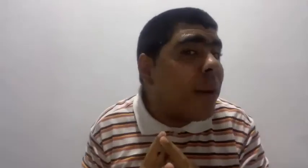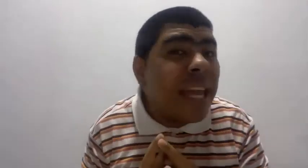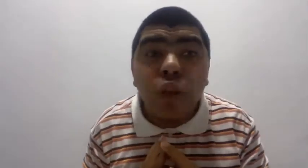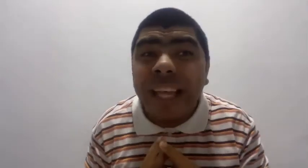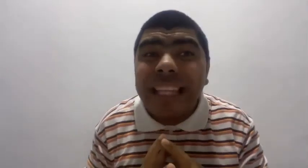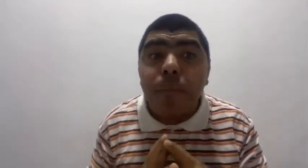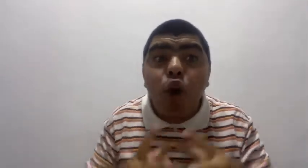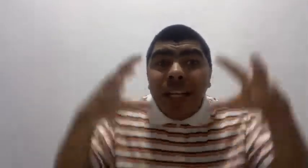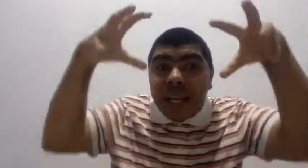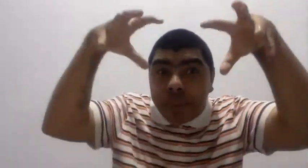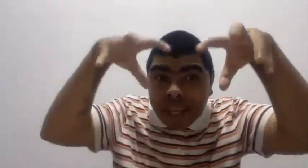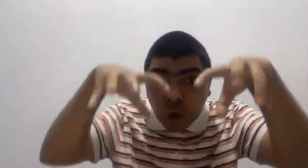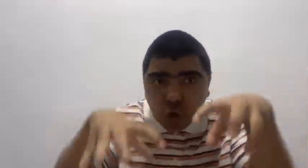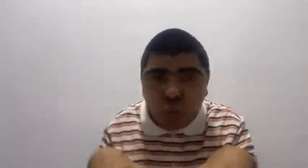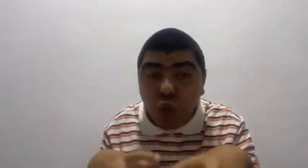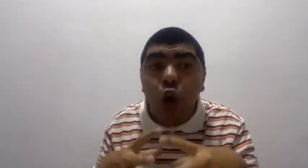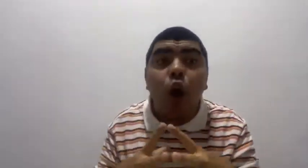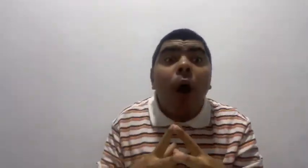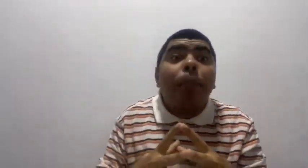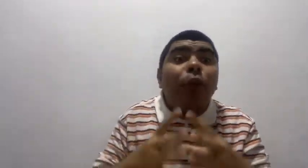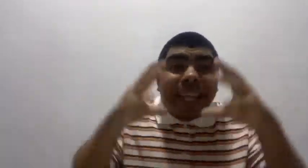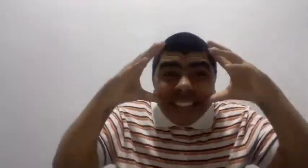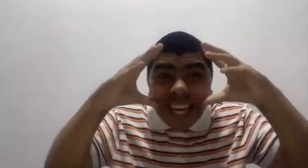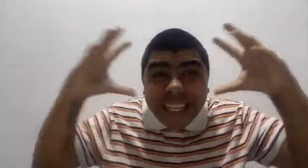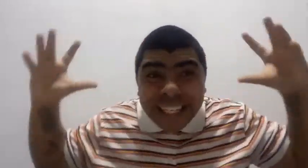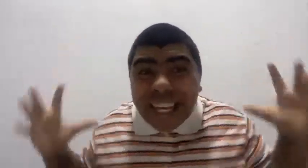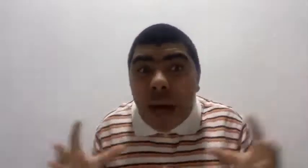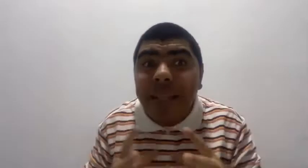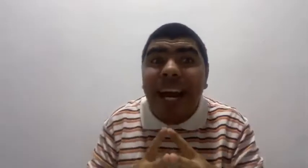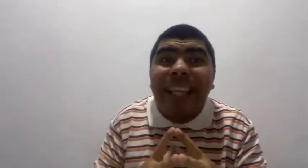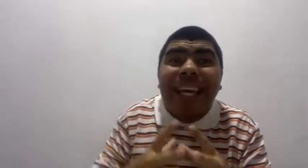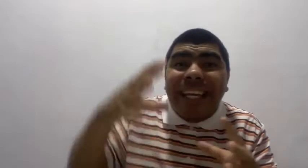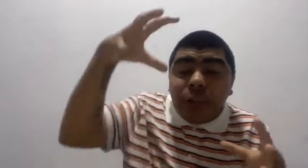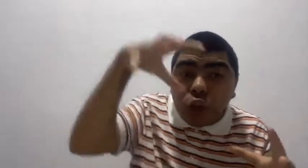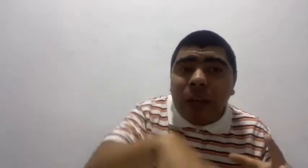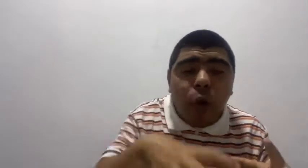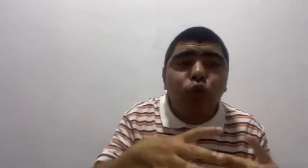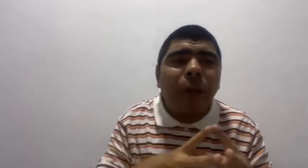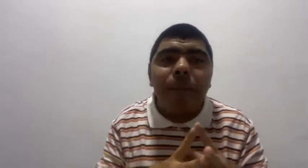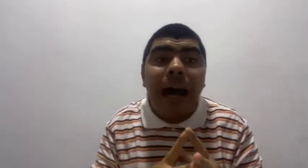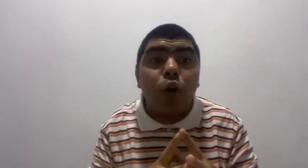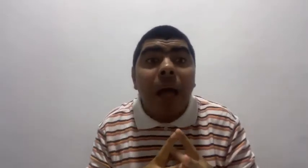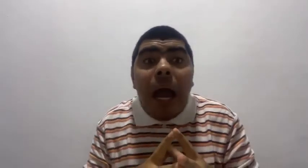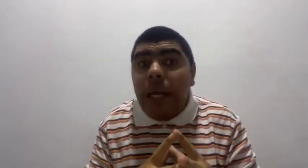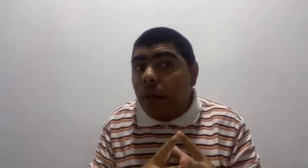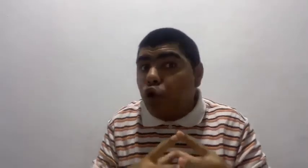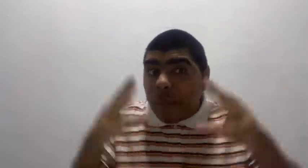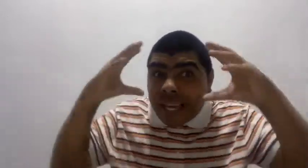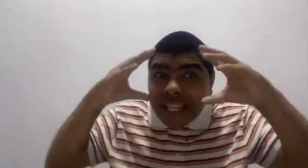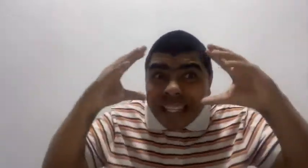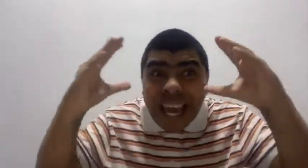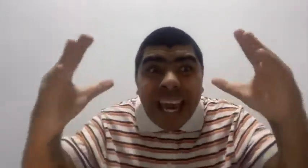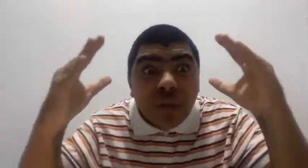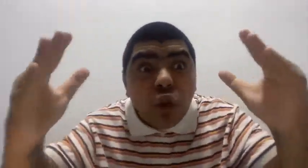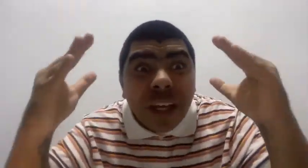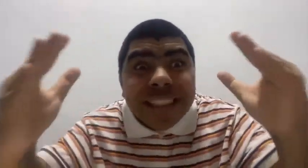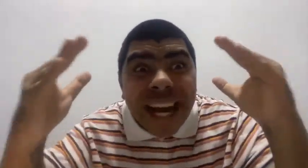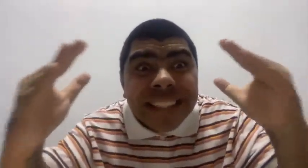miedo y de temor, y Pedro se hundió. Porque el que quita la mirada de Cristo se hunde, hermano. Aleluya. Y de eso se trata